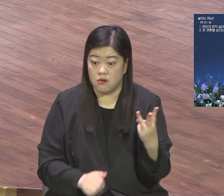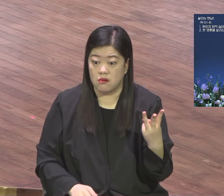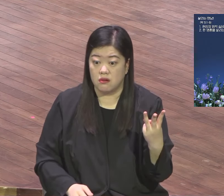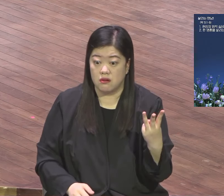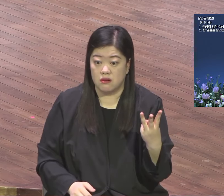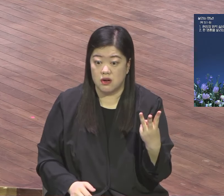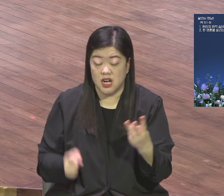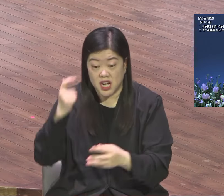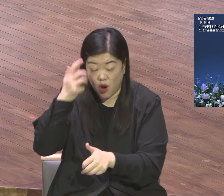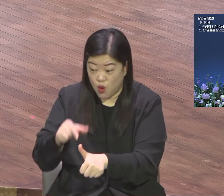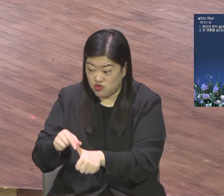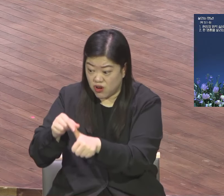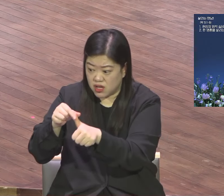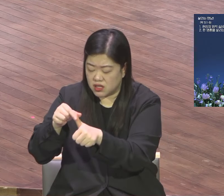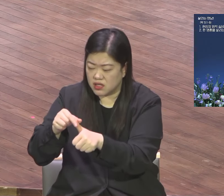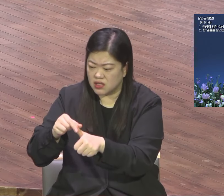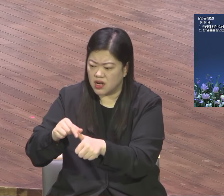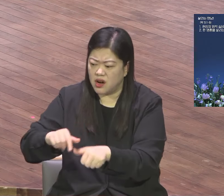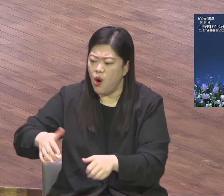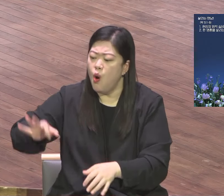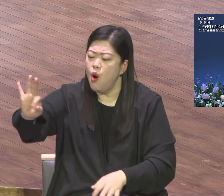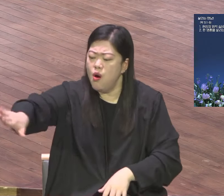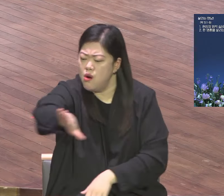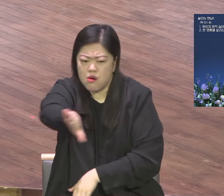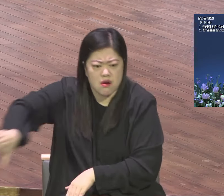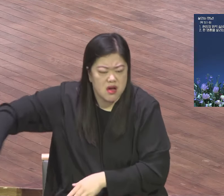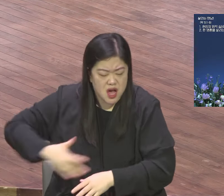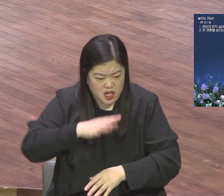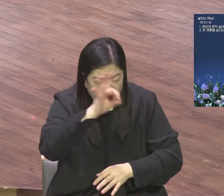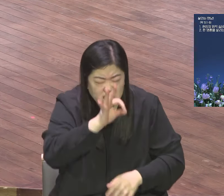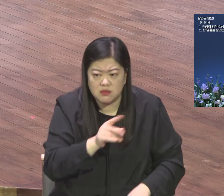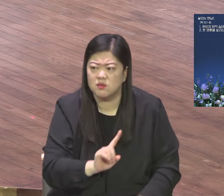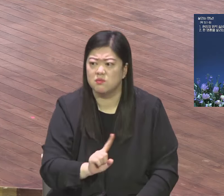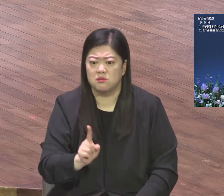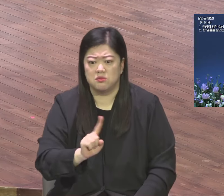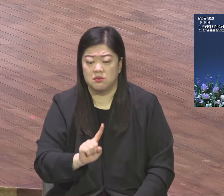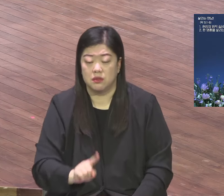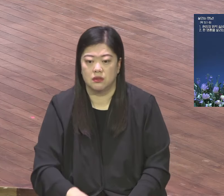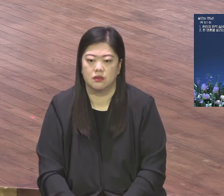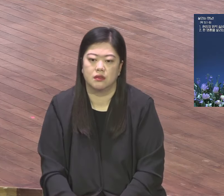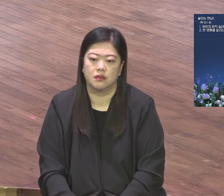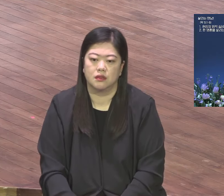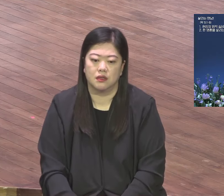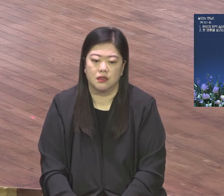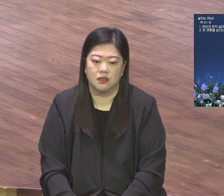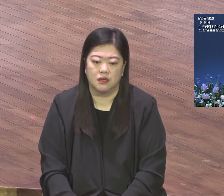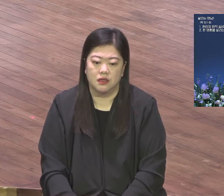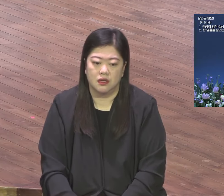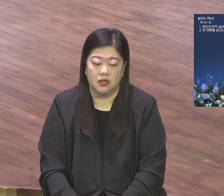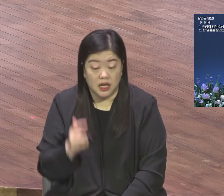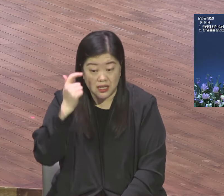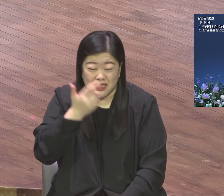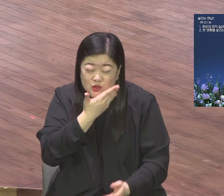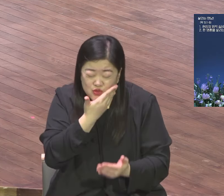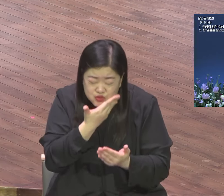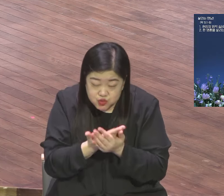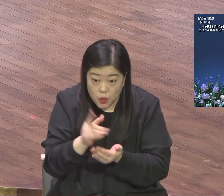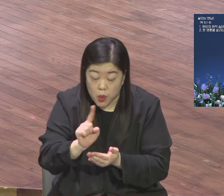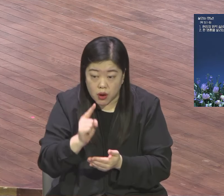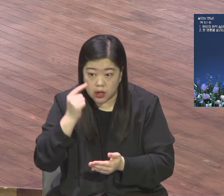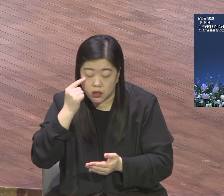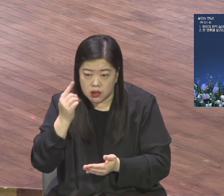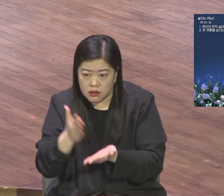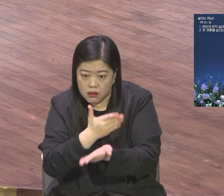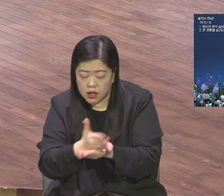중요한 우선순위를 분별을 못하는 거예요. 은혜를 못 받으면 영적 분별, 뭐가 우선순위인지 분별을 못하는